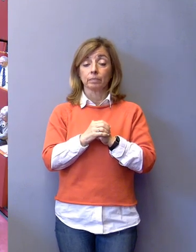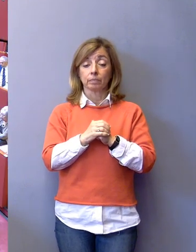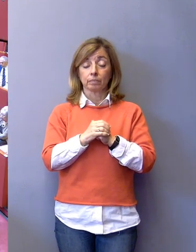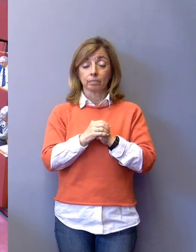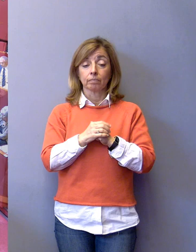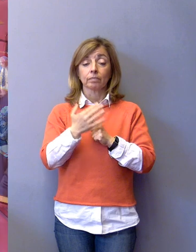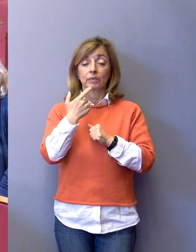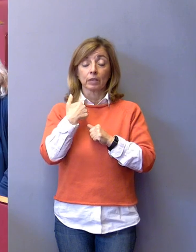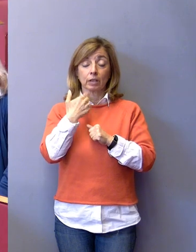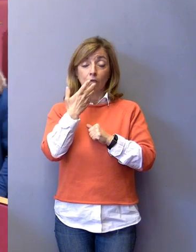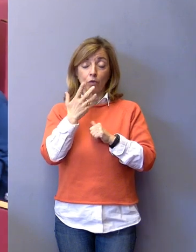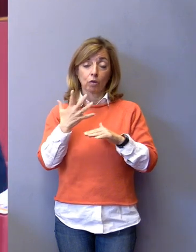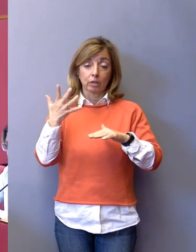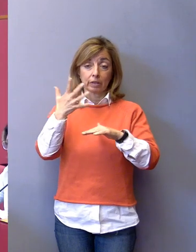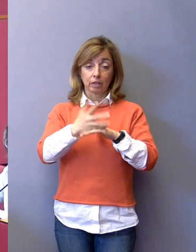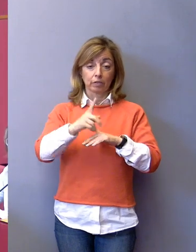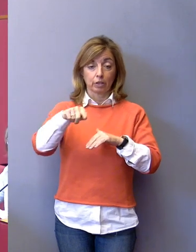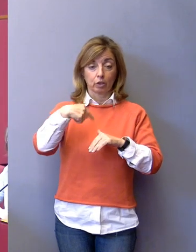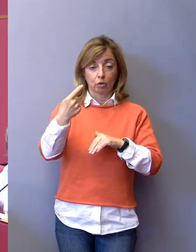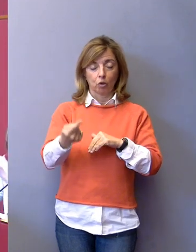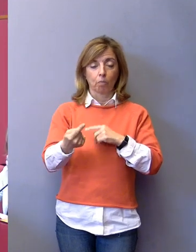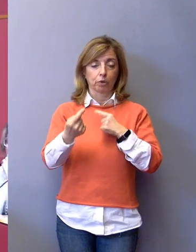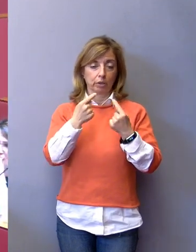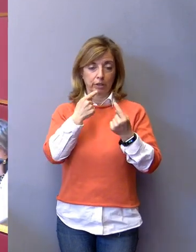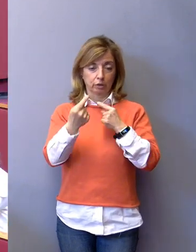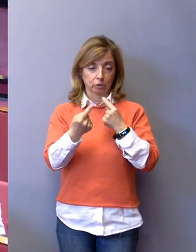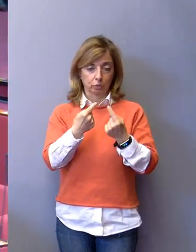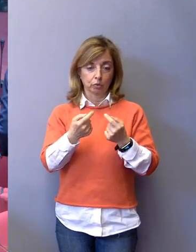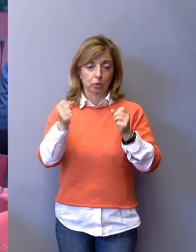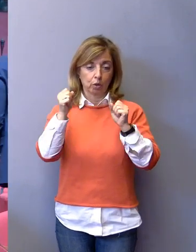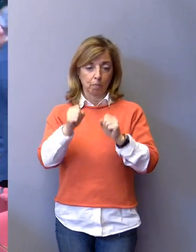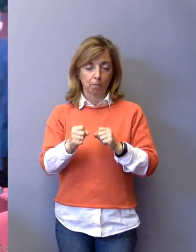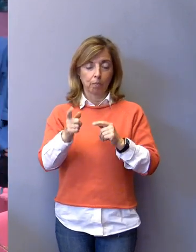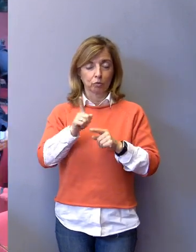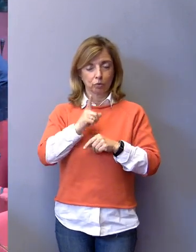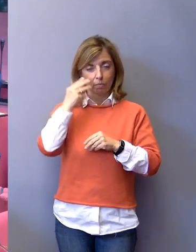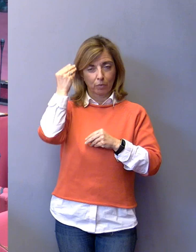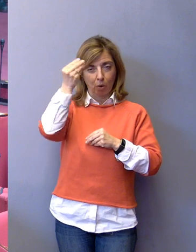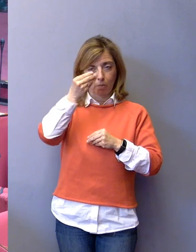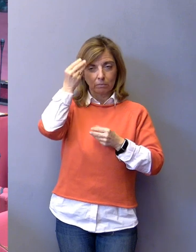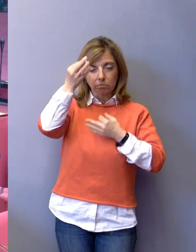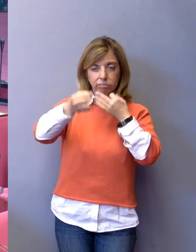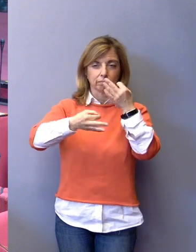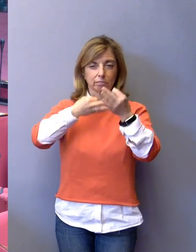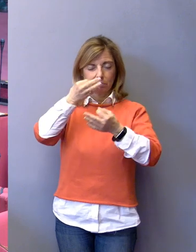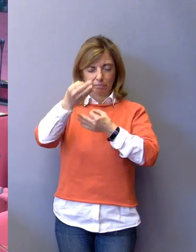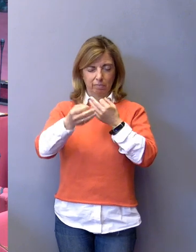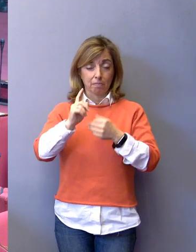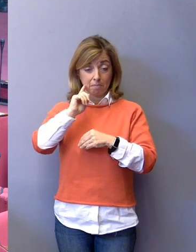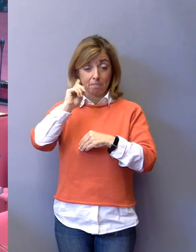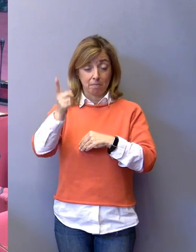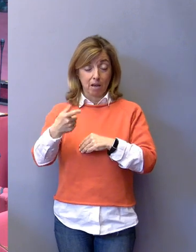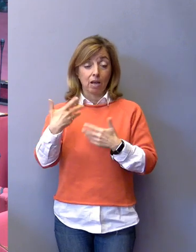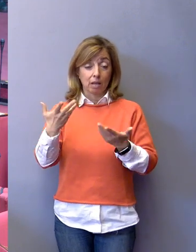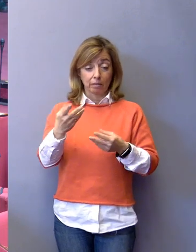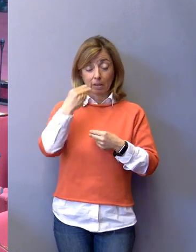interverrò dopo in discussione e quindi potrò esporre ancora più ampiamente il mio pensiero anche perché presumo che i colleghi di